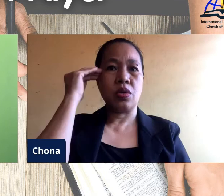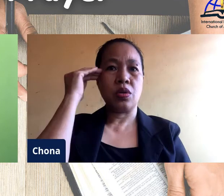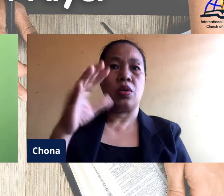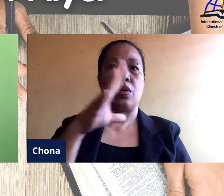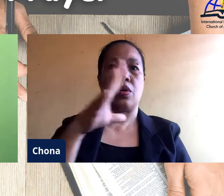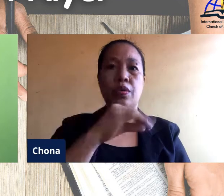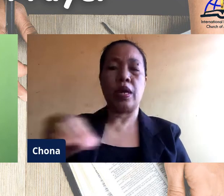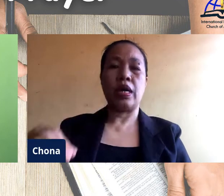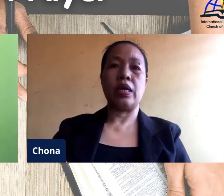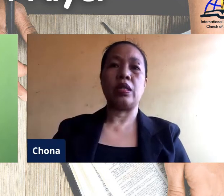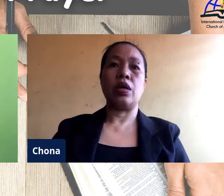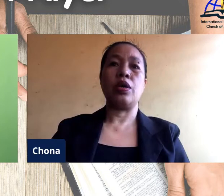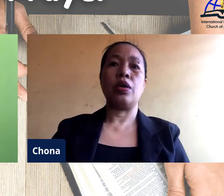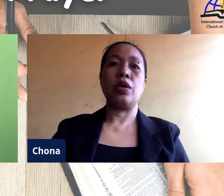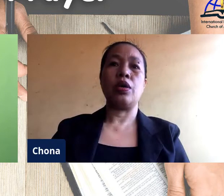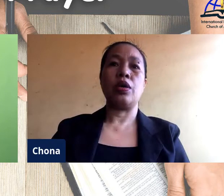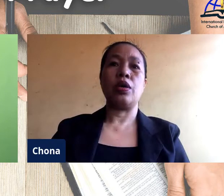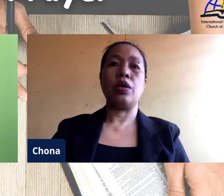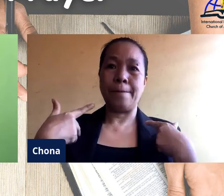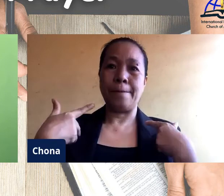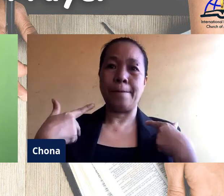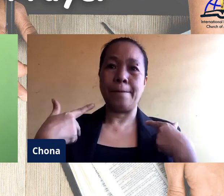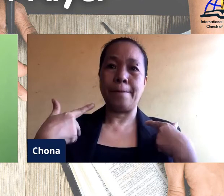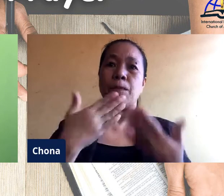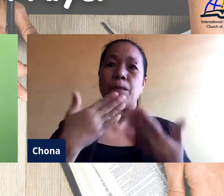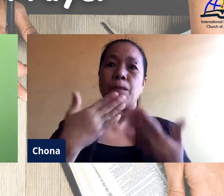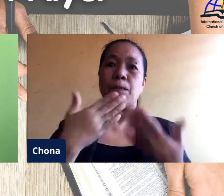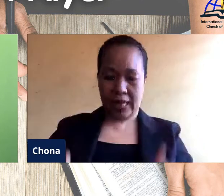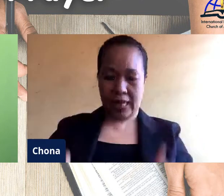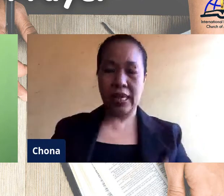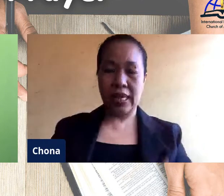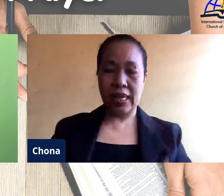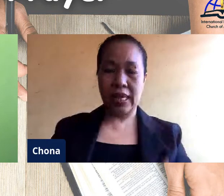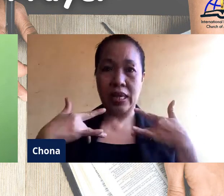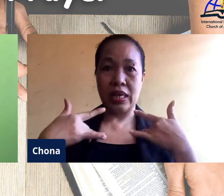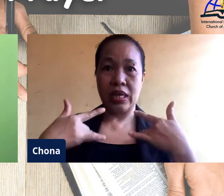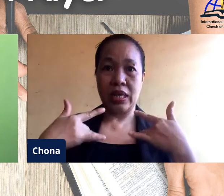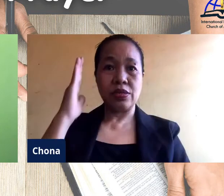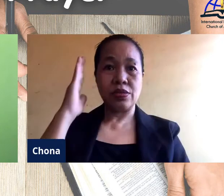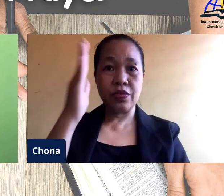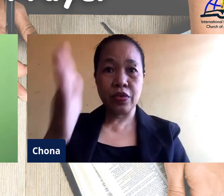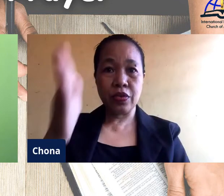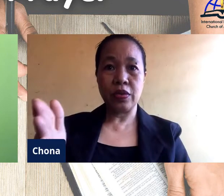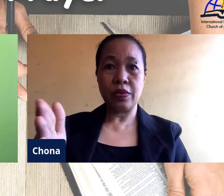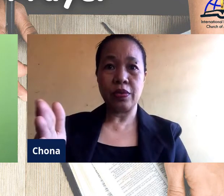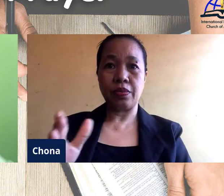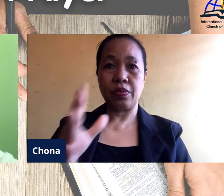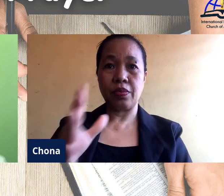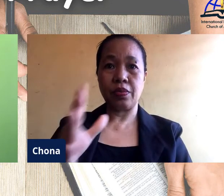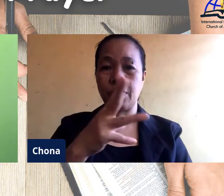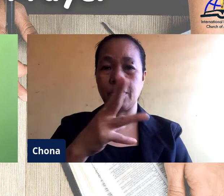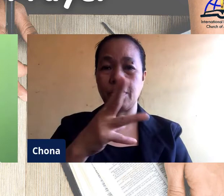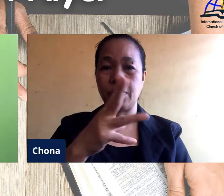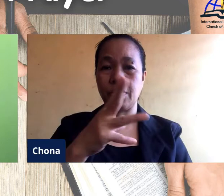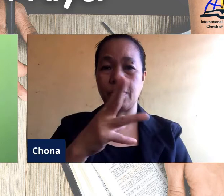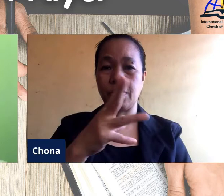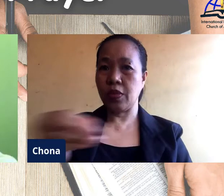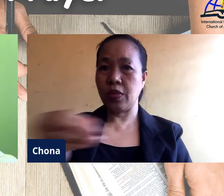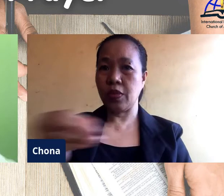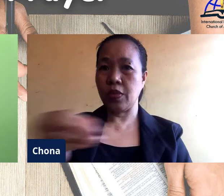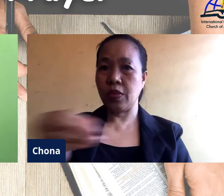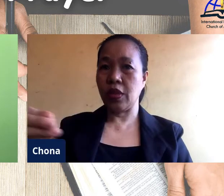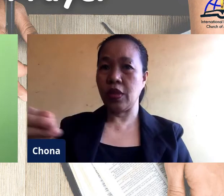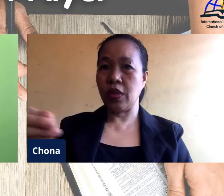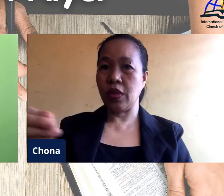si Justice Holmes, Chief Justice Holmes, ay hindi po niya makita yung kanyang ticket. Saka tinignan niya sa lahat ng kanyang